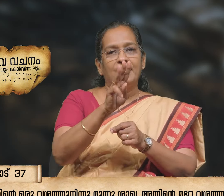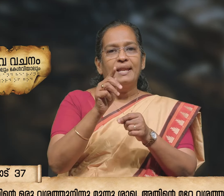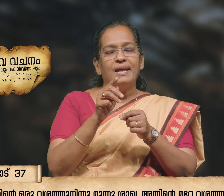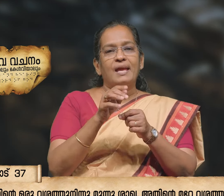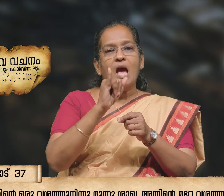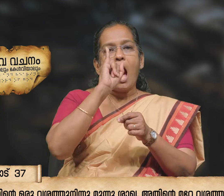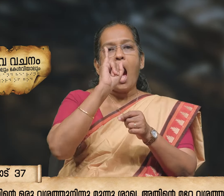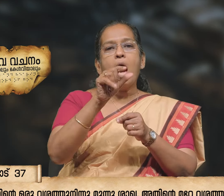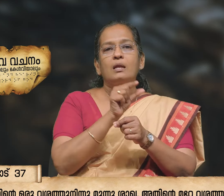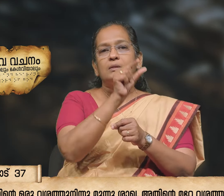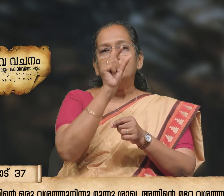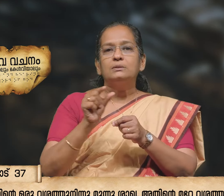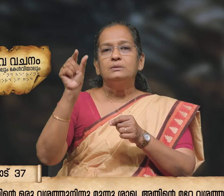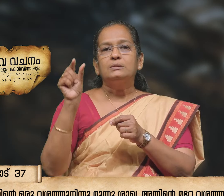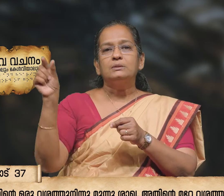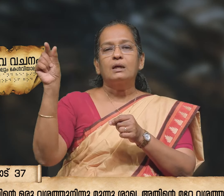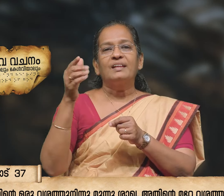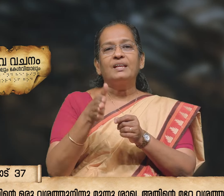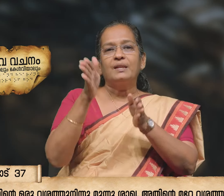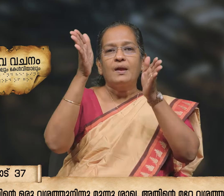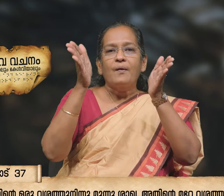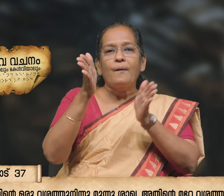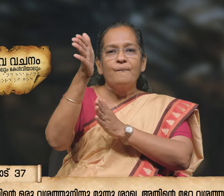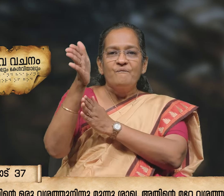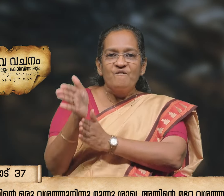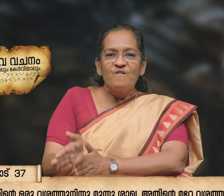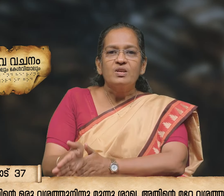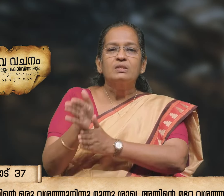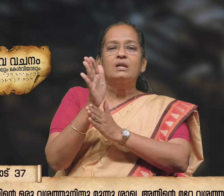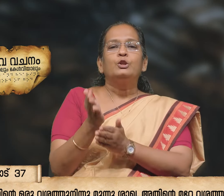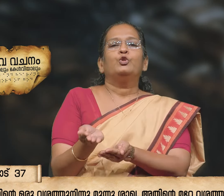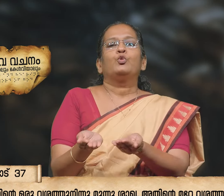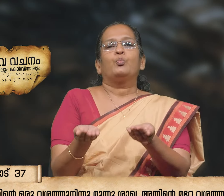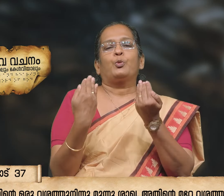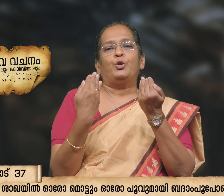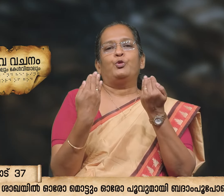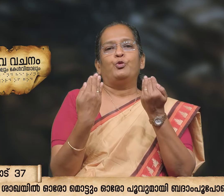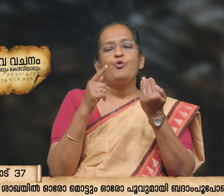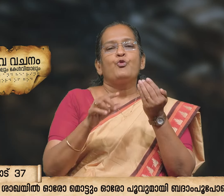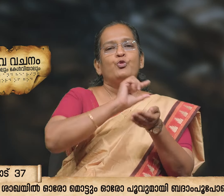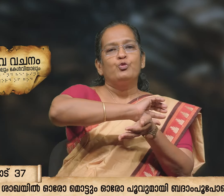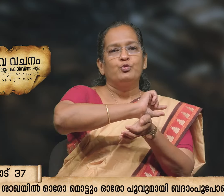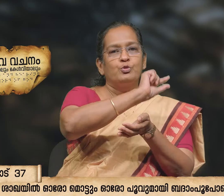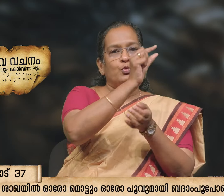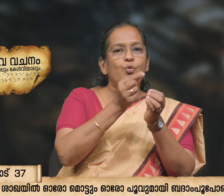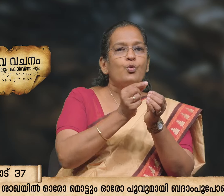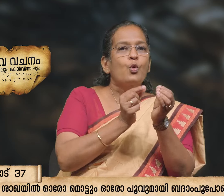ഇങ്ങനെ 6 ശാഖ അതിന്റെ പാർശ്വങ്ങളിൽ നിന്ന് പുറപ്പെട്ടു. ഒരു ശാഖയിൽ ഓരോ